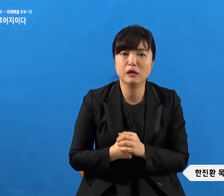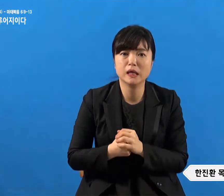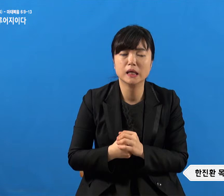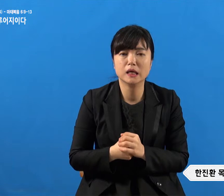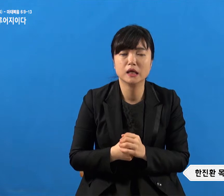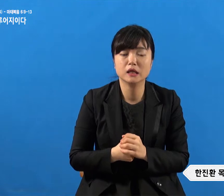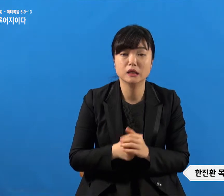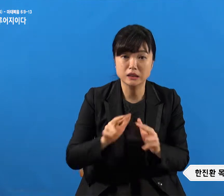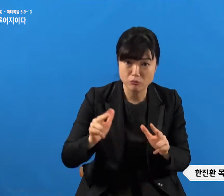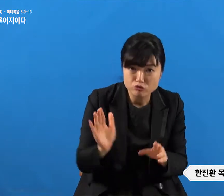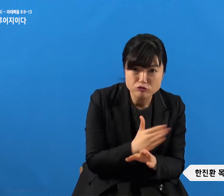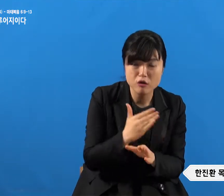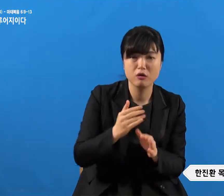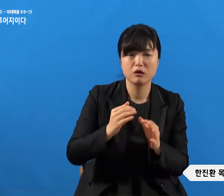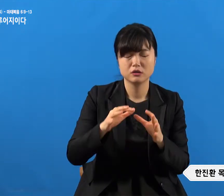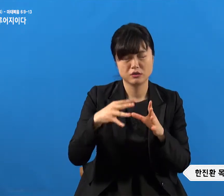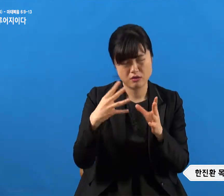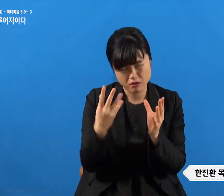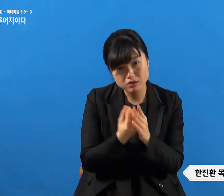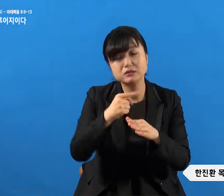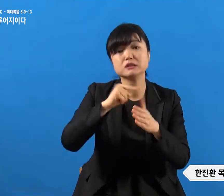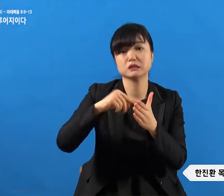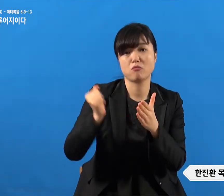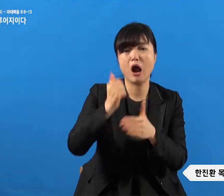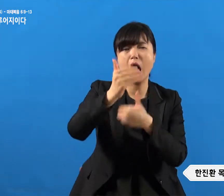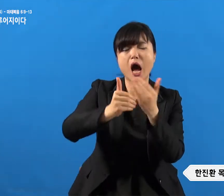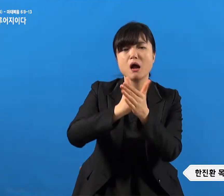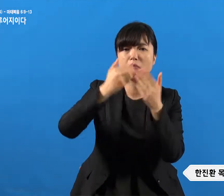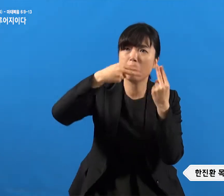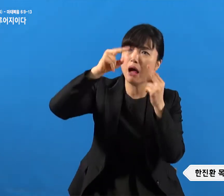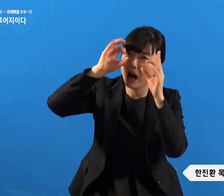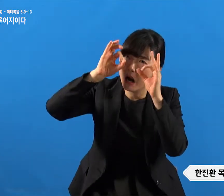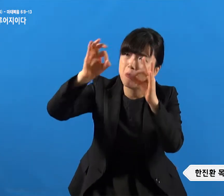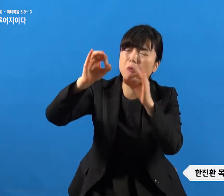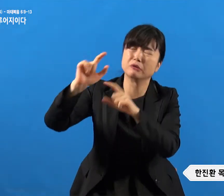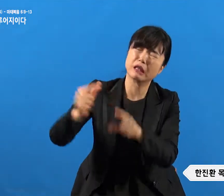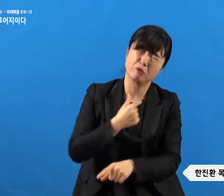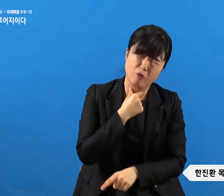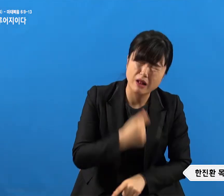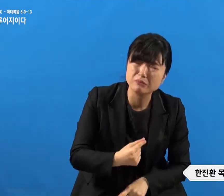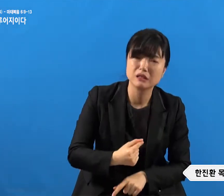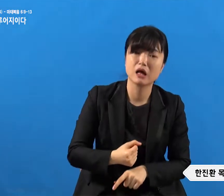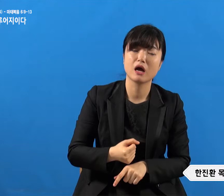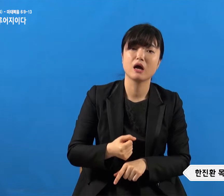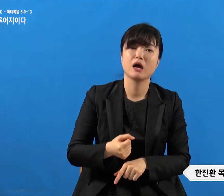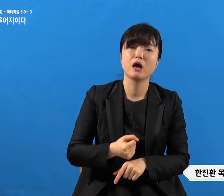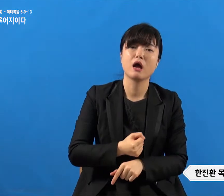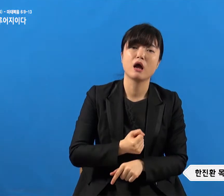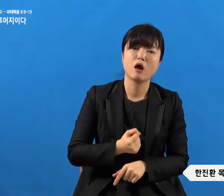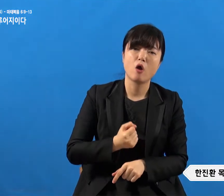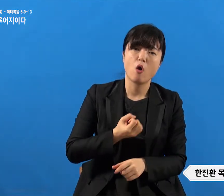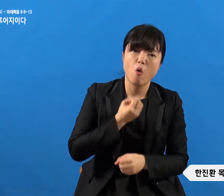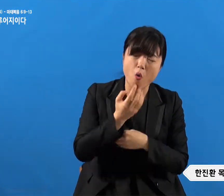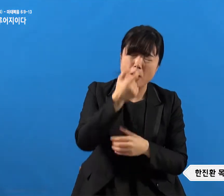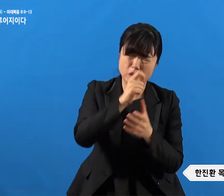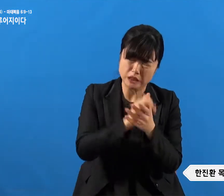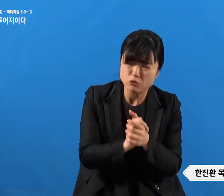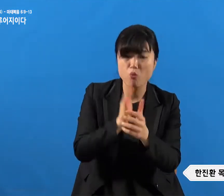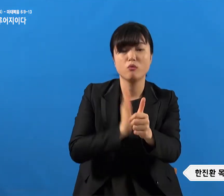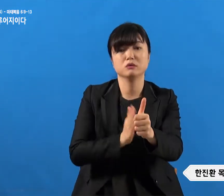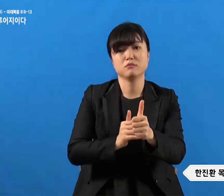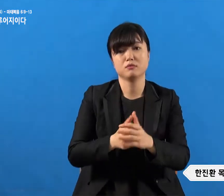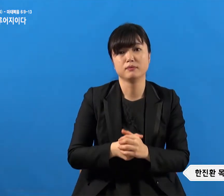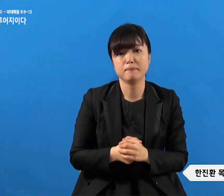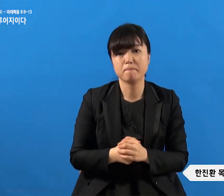그리고 이제부터는 전심으로 하나님만 바라보며 살겠습니다. 여러분 고백하고